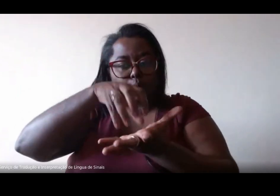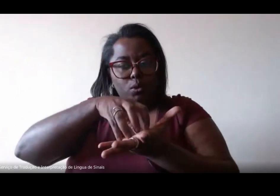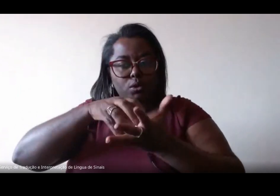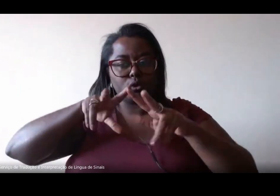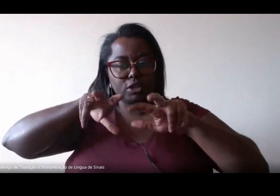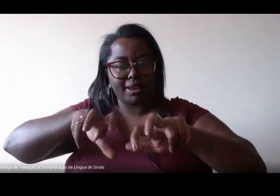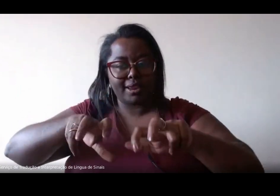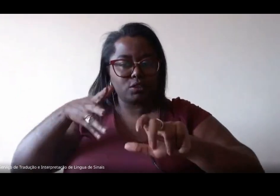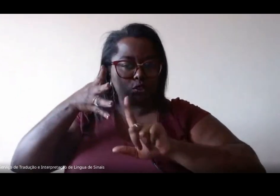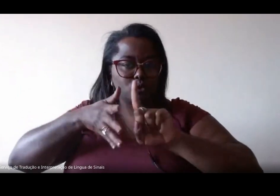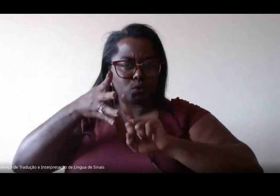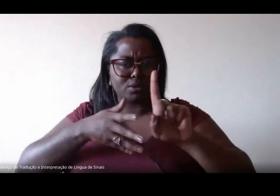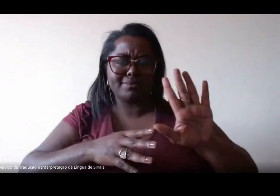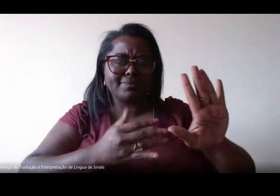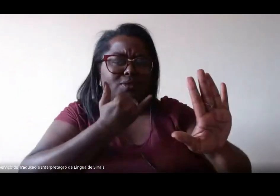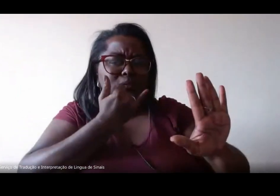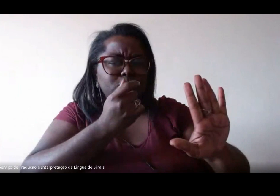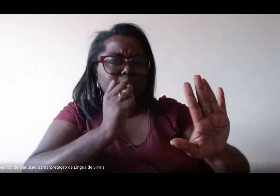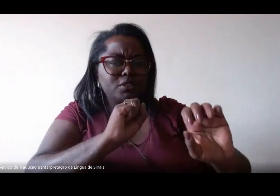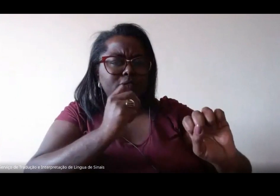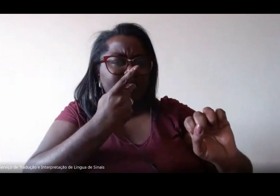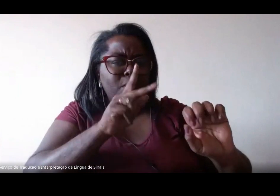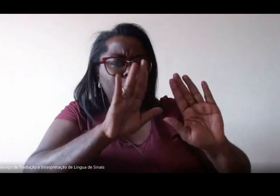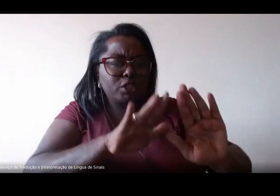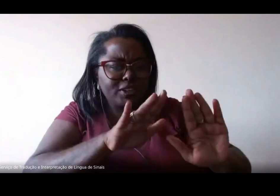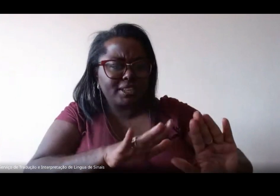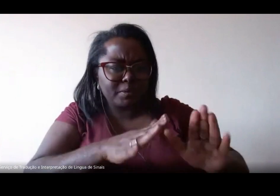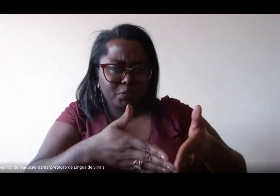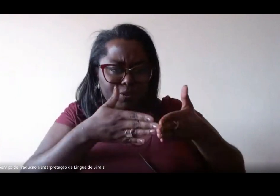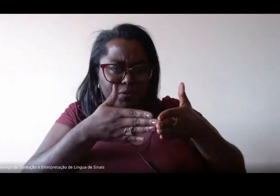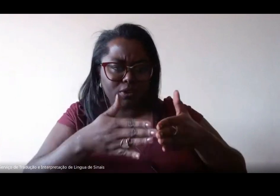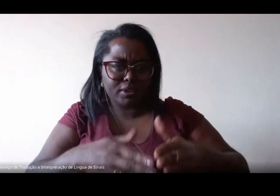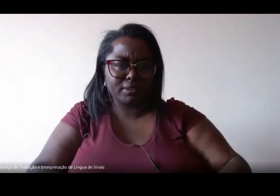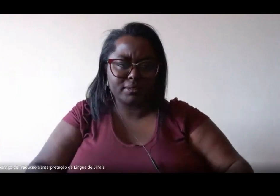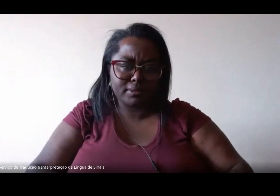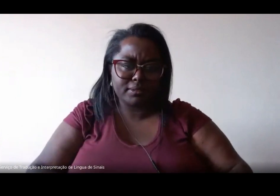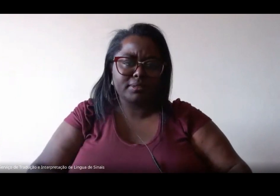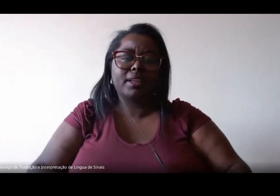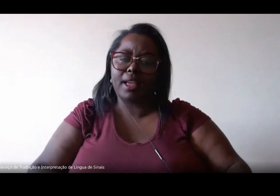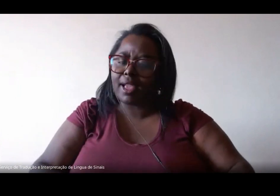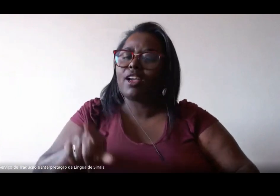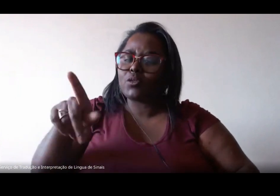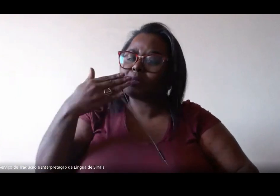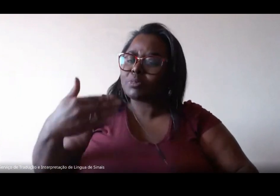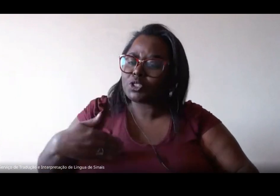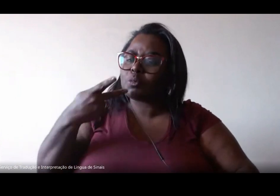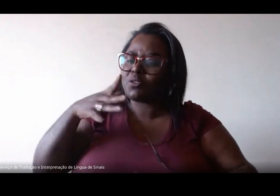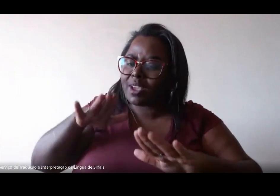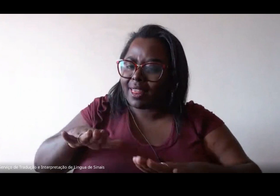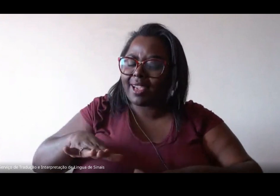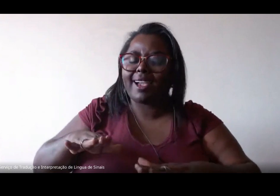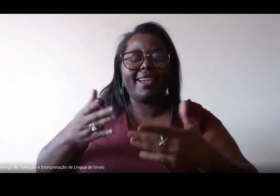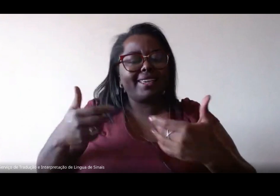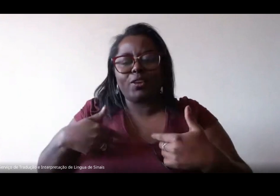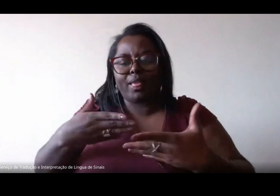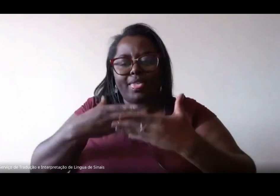É uma professora... Oi? Você pode falar um pouquinho mais devagar, por favor? Desculpe. Você pediu para eu falar